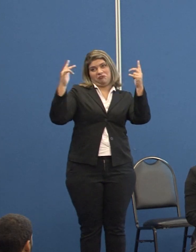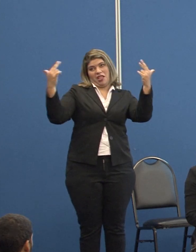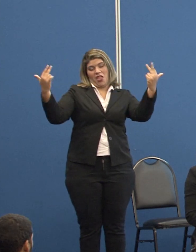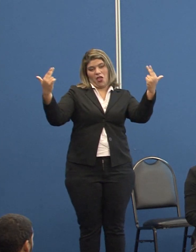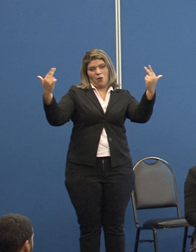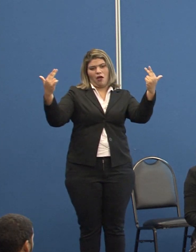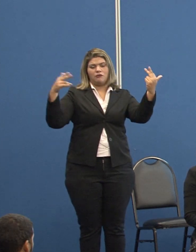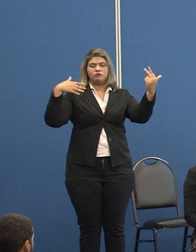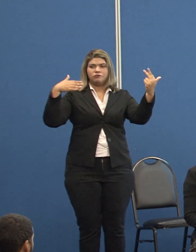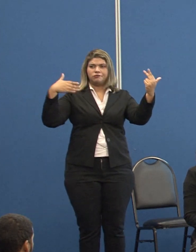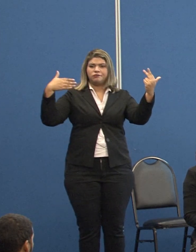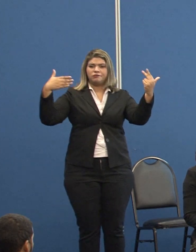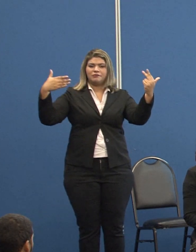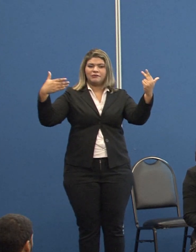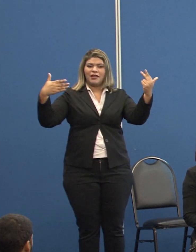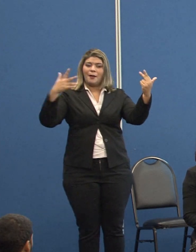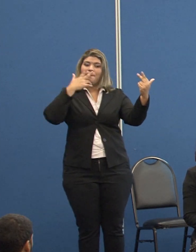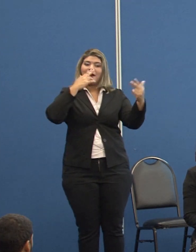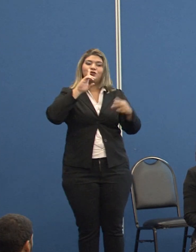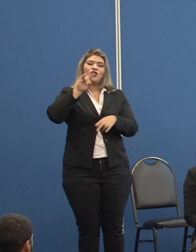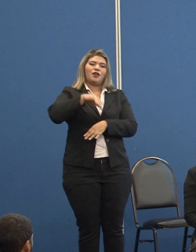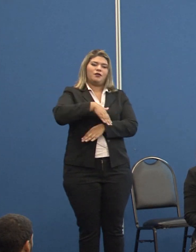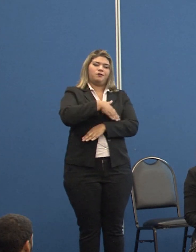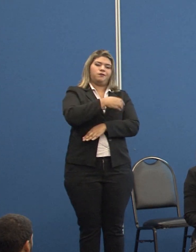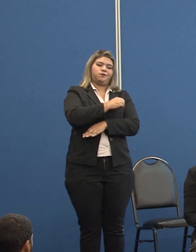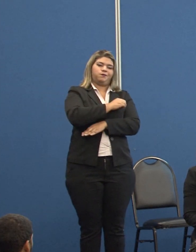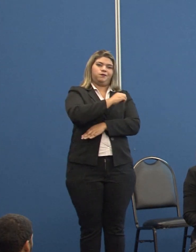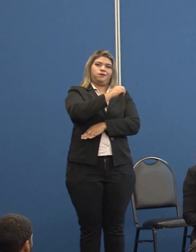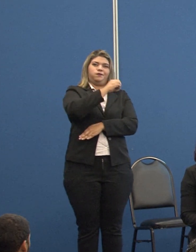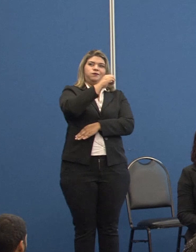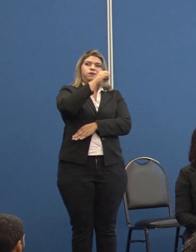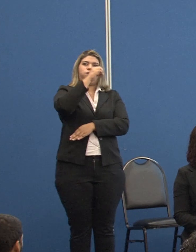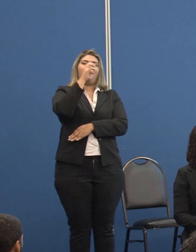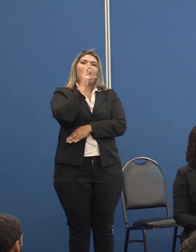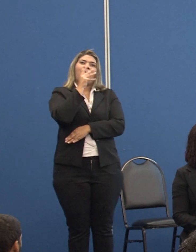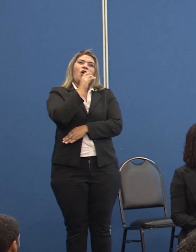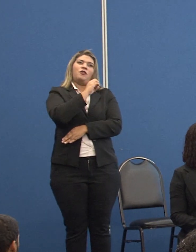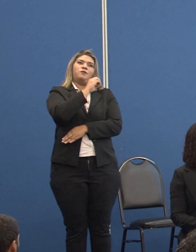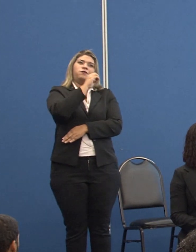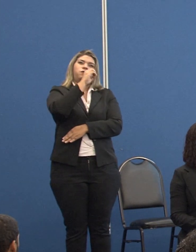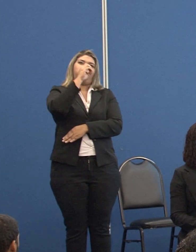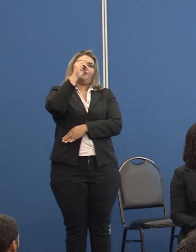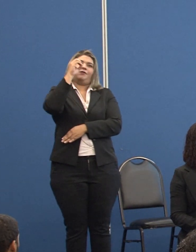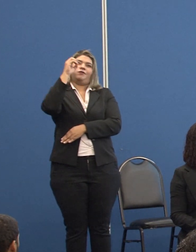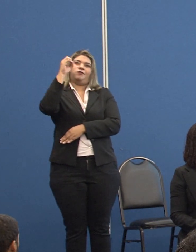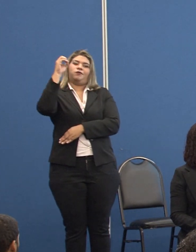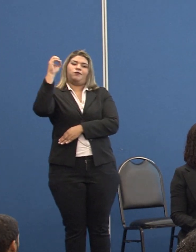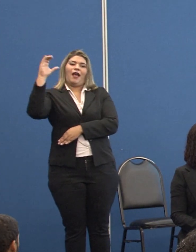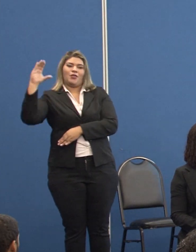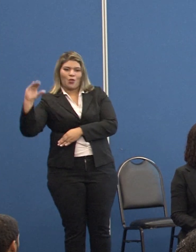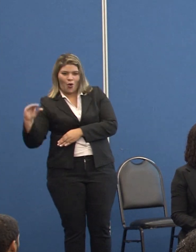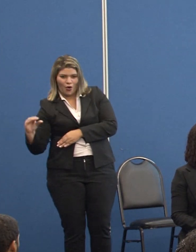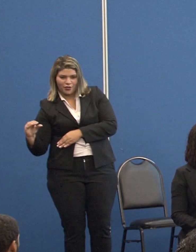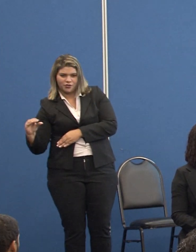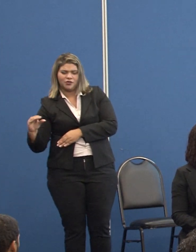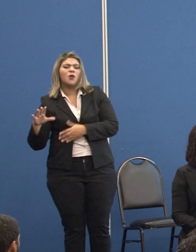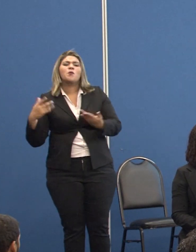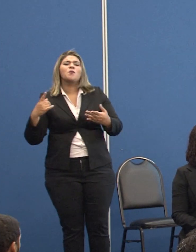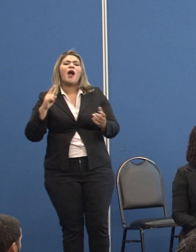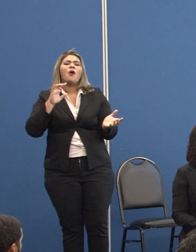vão ficando ainda maiores. Qual será a estação? Então, ele vai pensar, vai jogar, né, vai rodar o